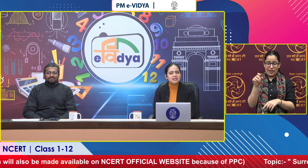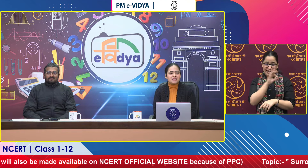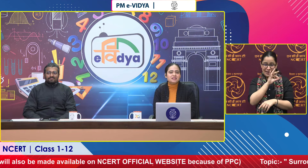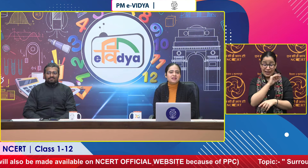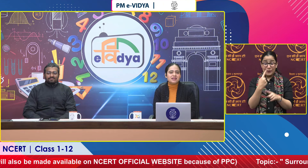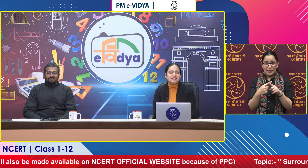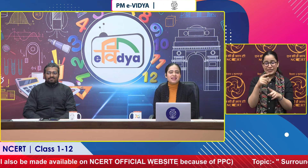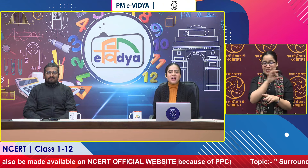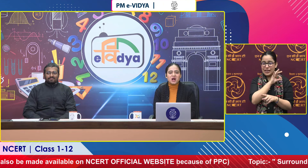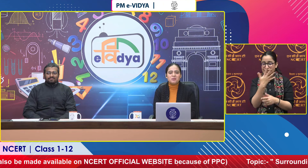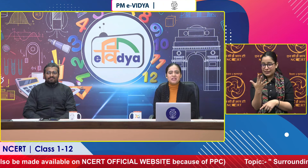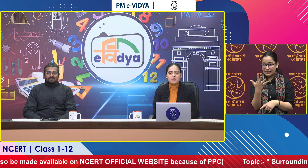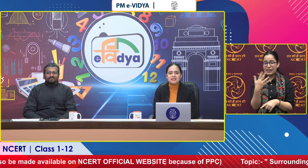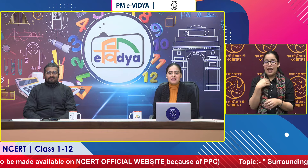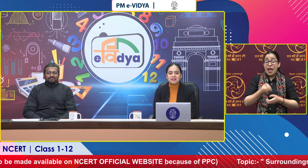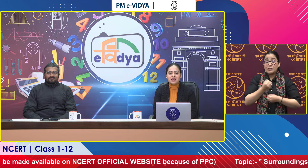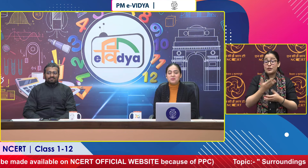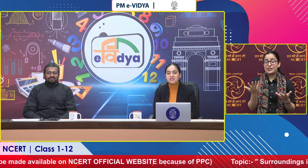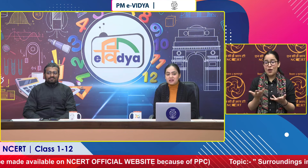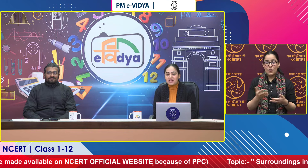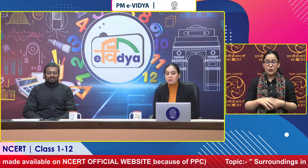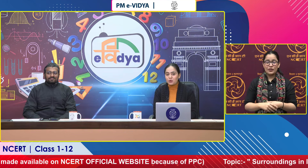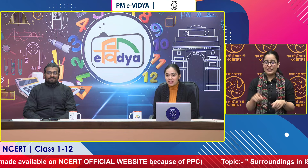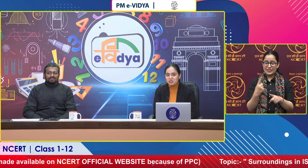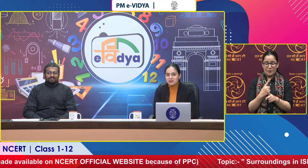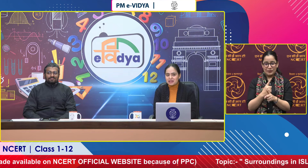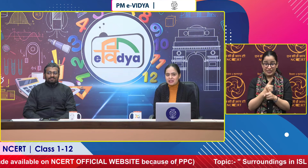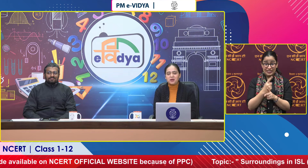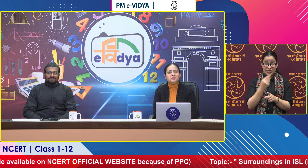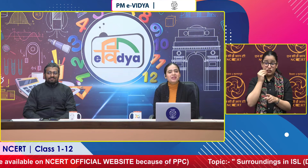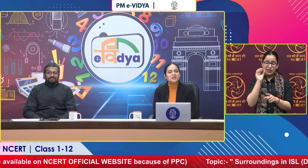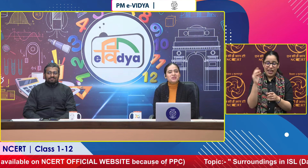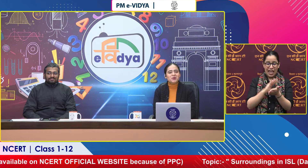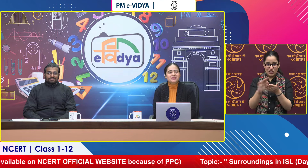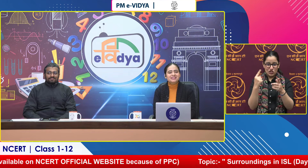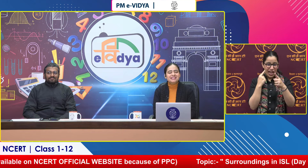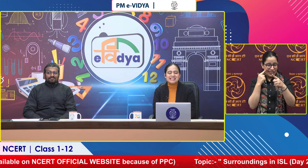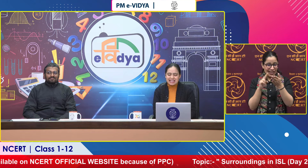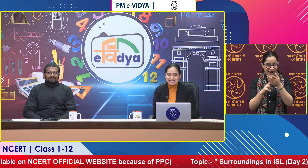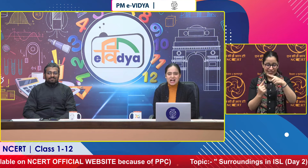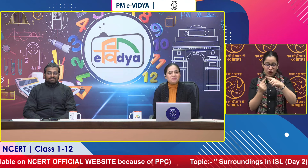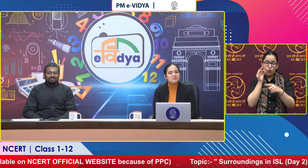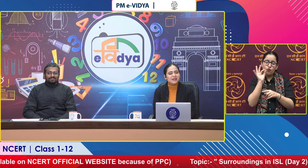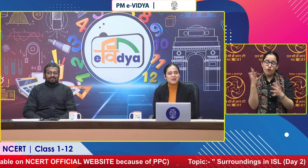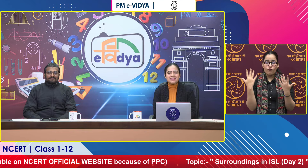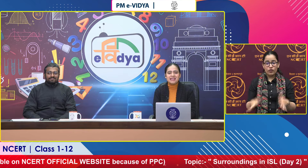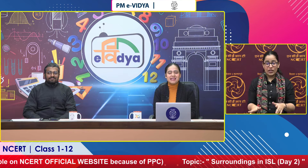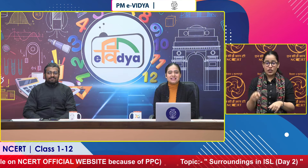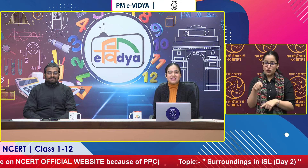डिसलाइक्स किस तरीके से हम एक्सप्रेस कर सकते हैं। सर ने आपको हिंट भी दिया था। यस, आपने बिल्कुल सही गेस